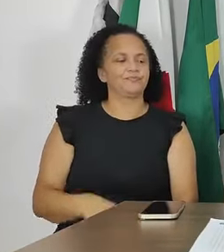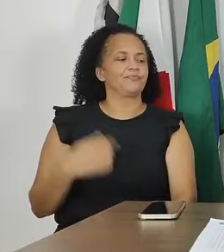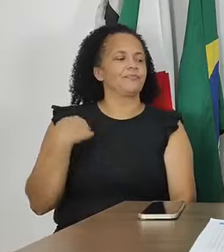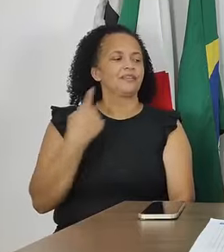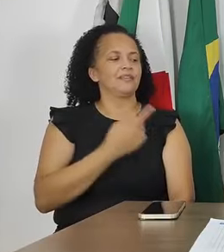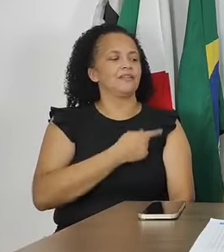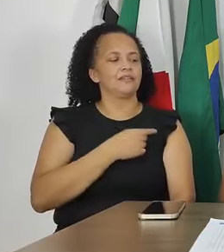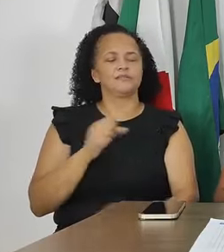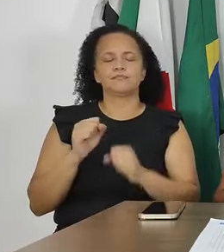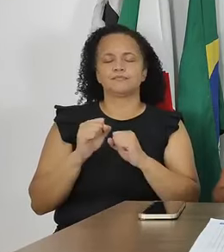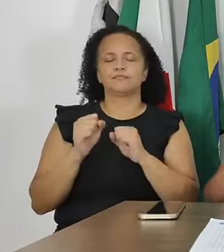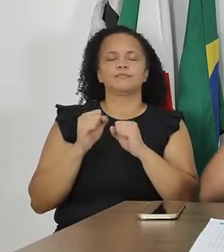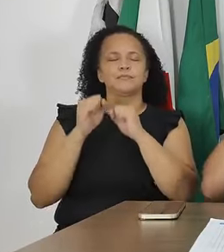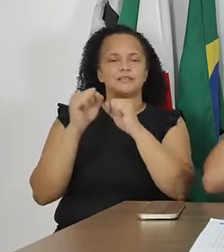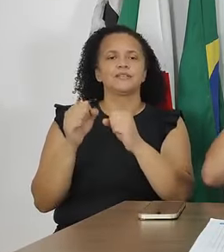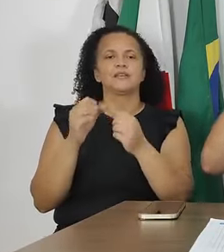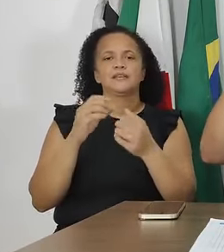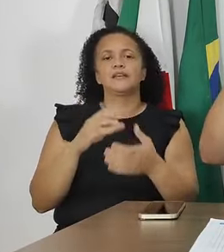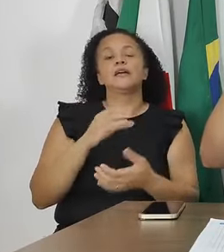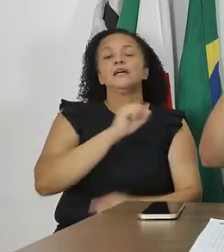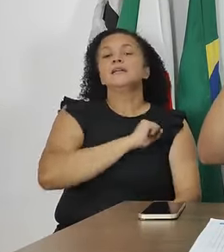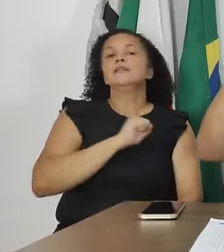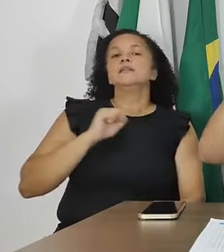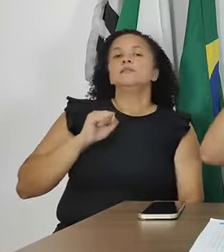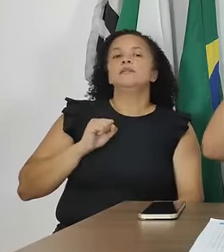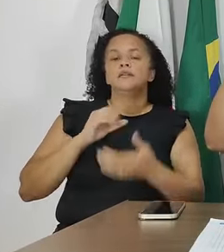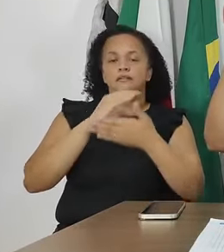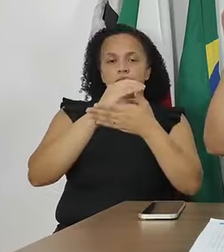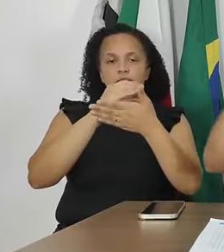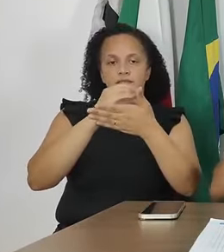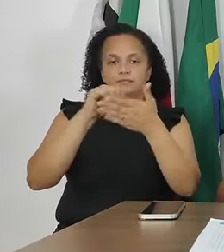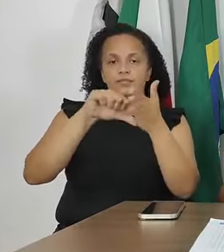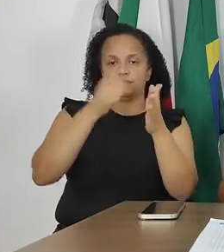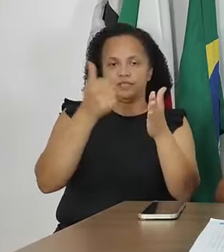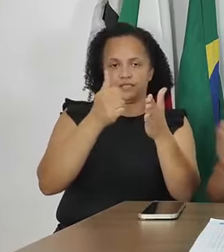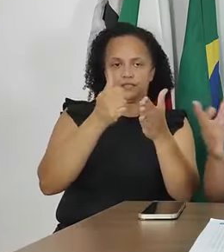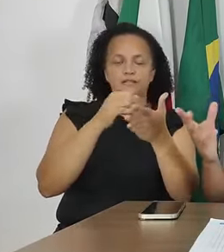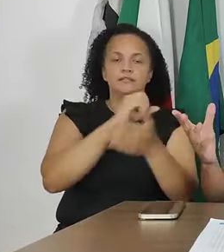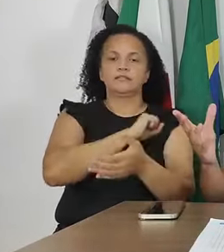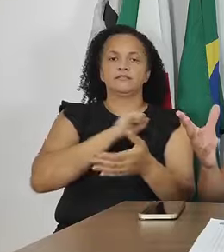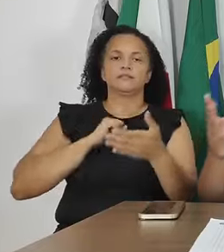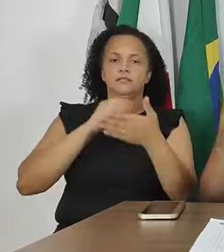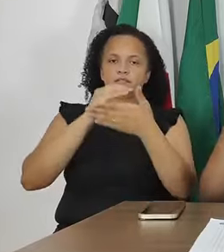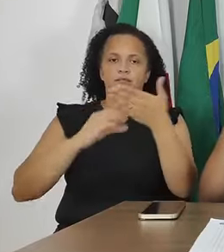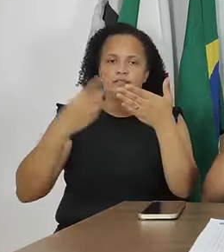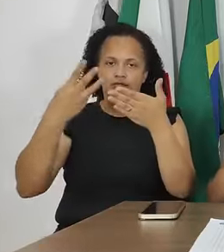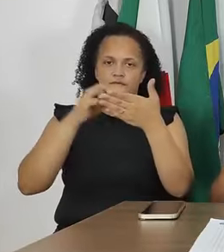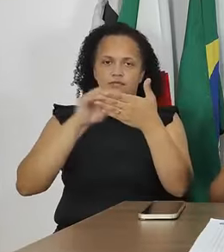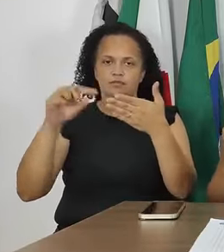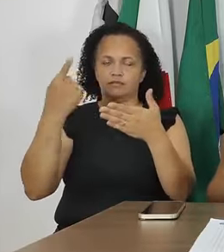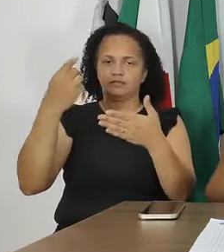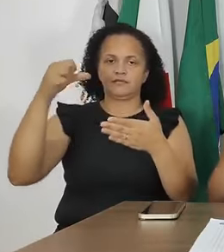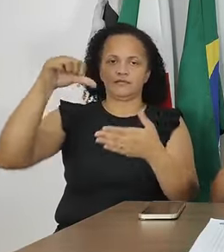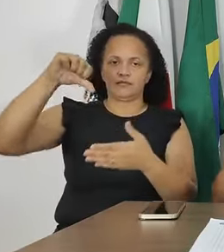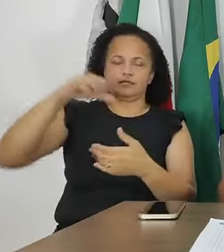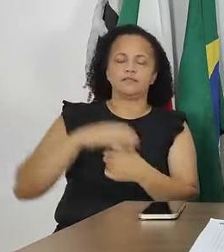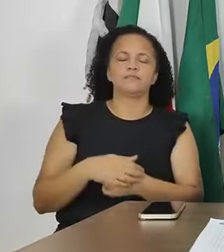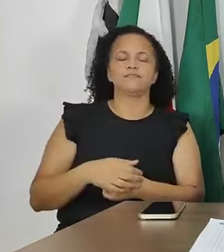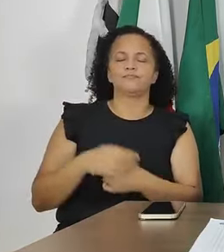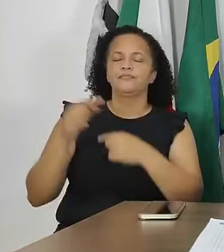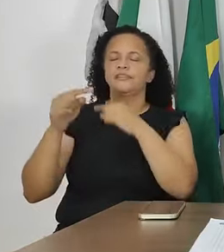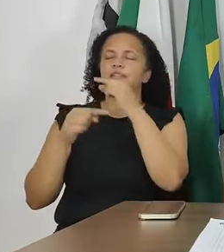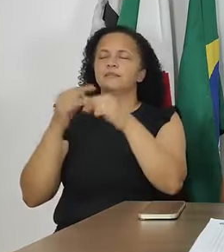19. Depois que Samuel ouviu a voz e falou: Ei, Senhor, eis-me aqui, fale com